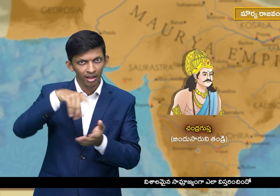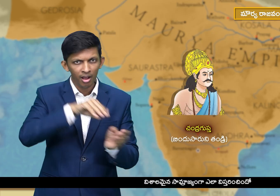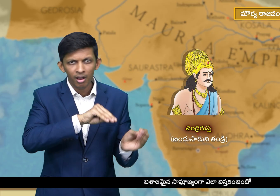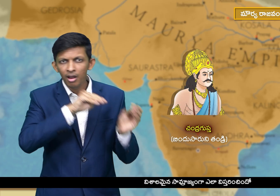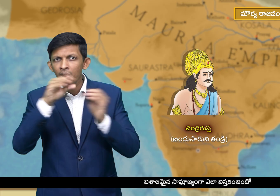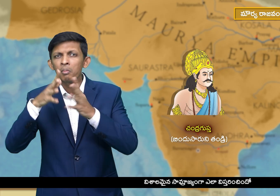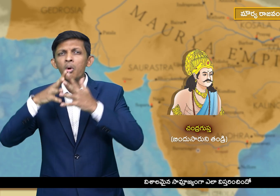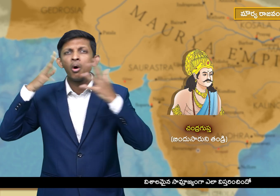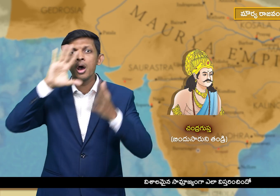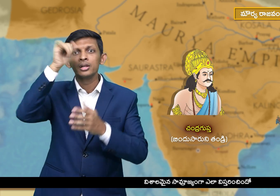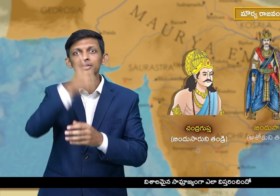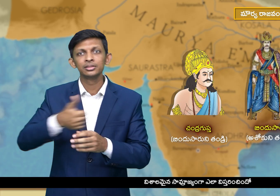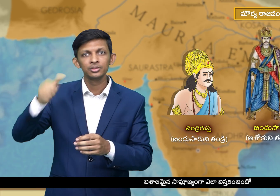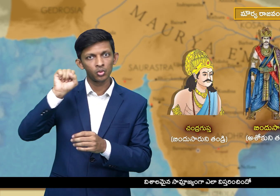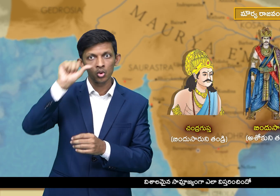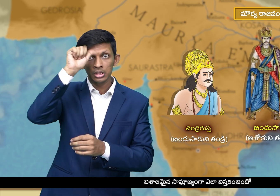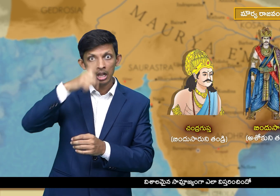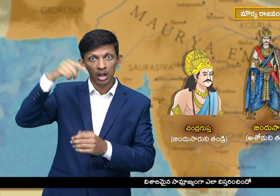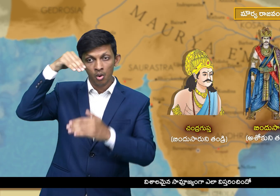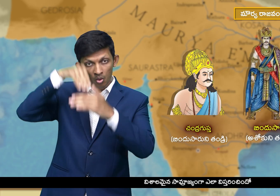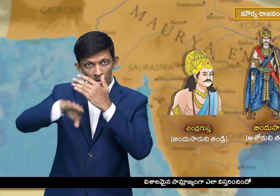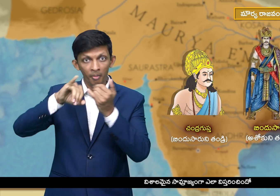విశాలమైన సామ్రాజ్యంగా ఎలా విస్తరించిందో